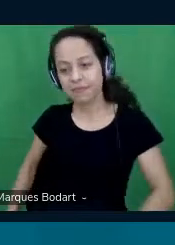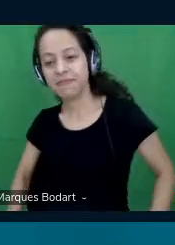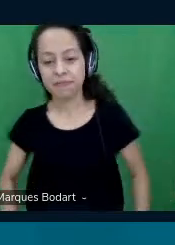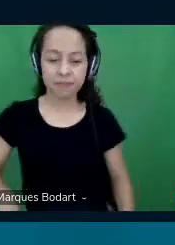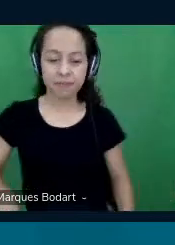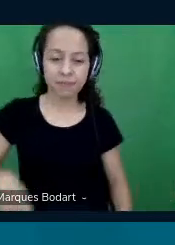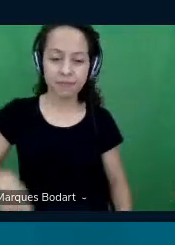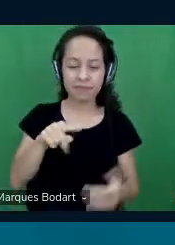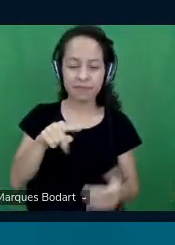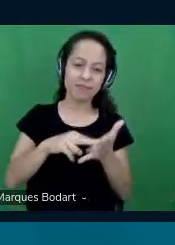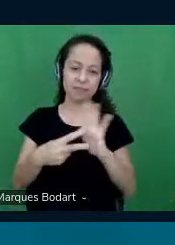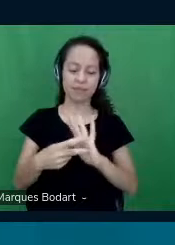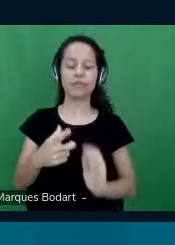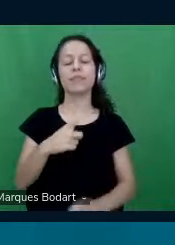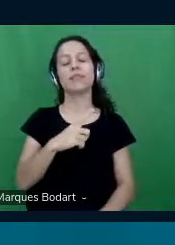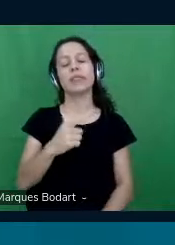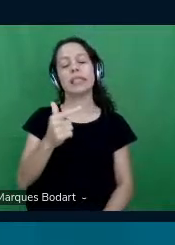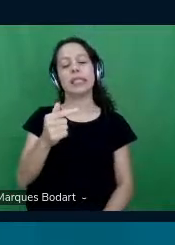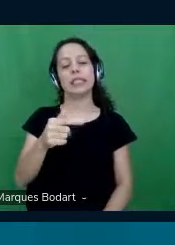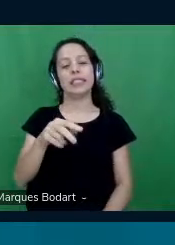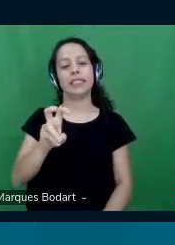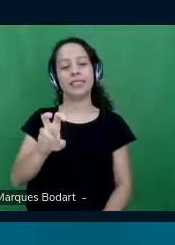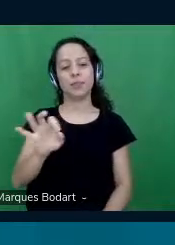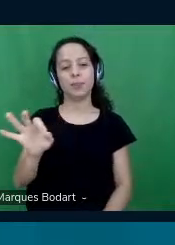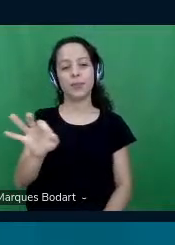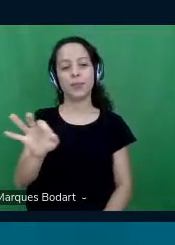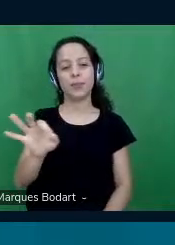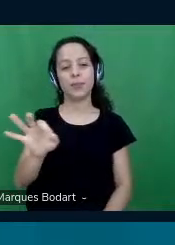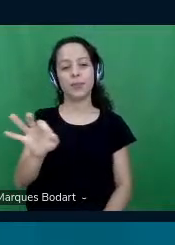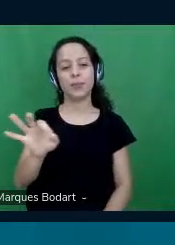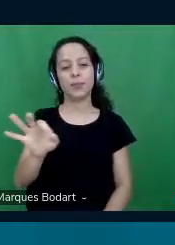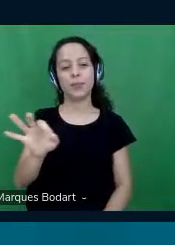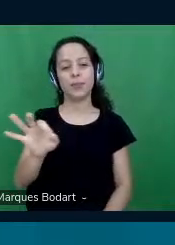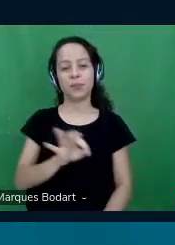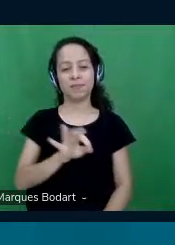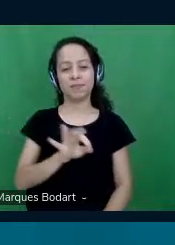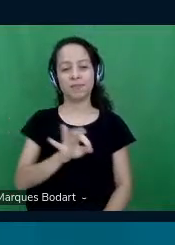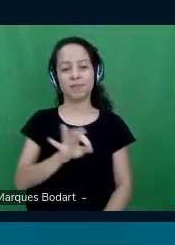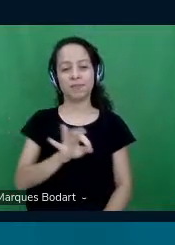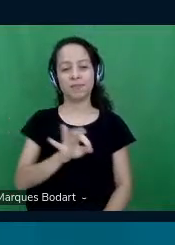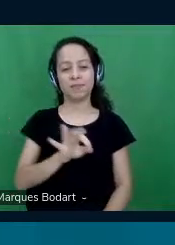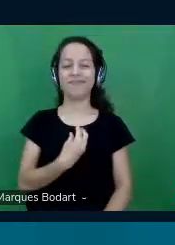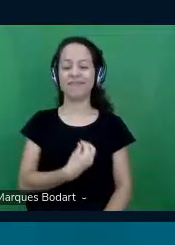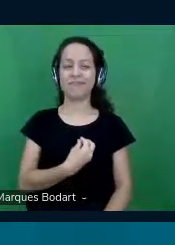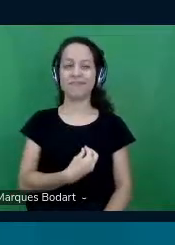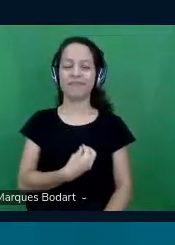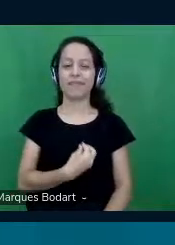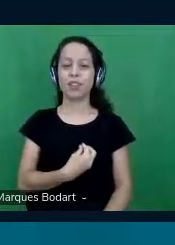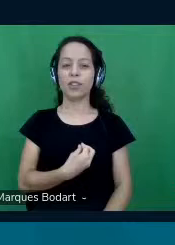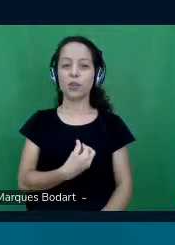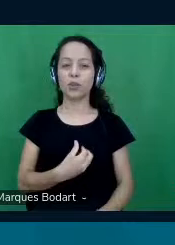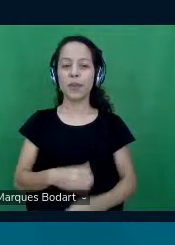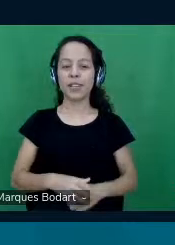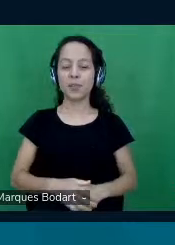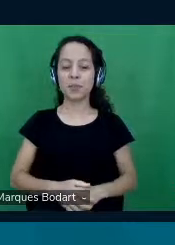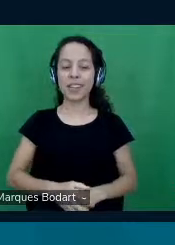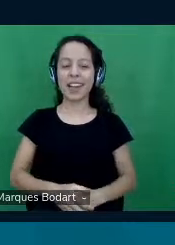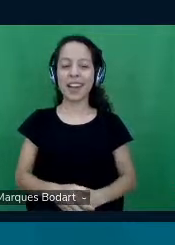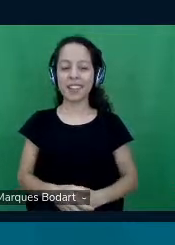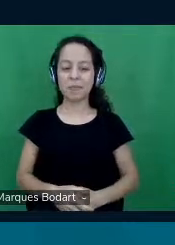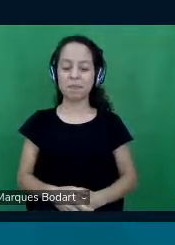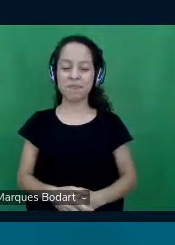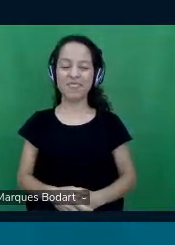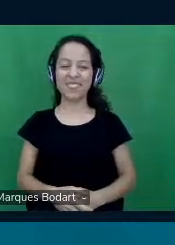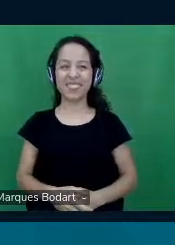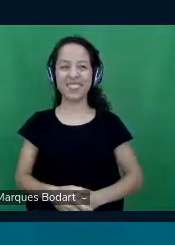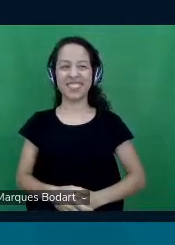que 75% da nossa juventude estava excluída dessa etapa da escolarização e muito mais